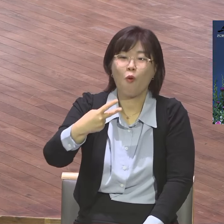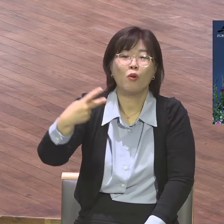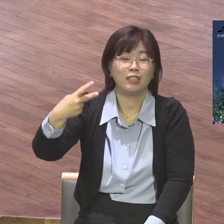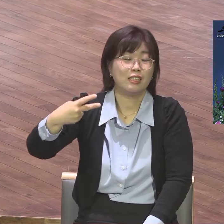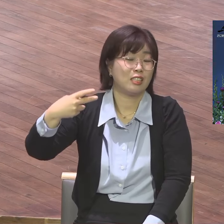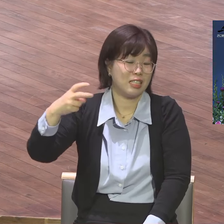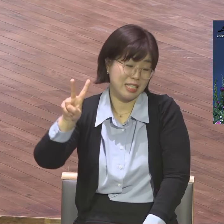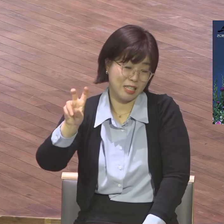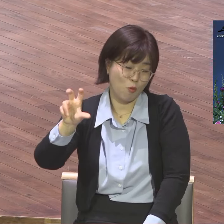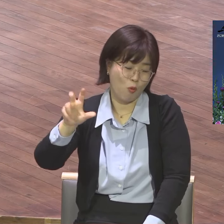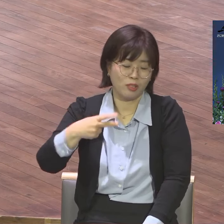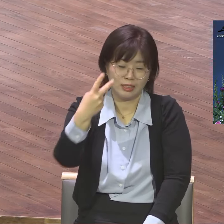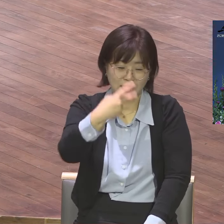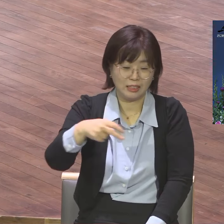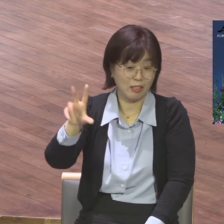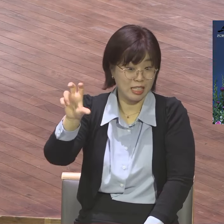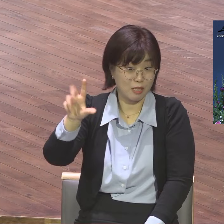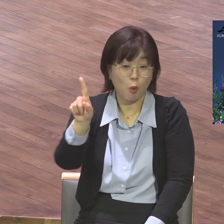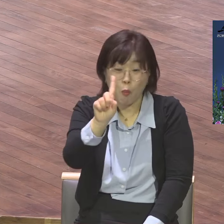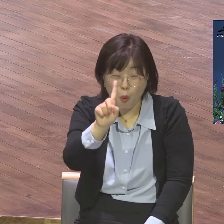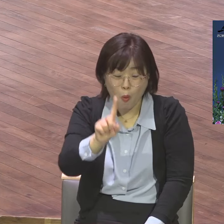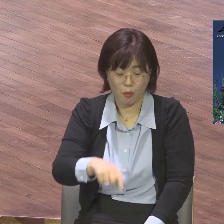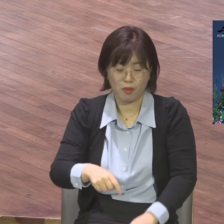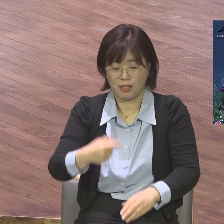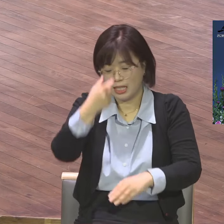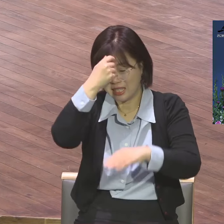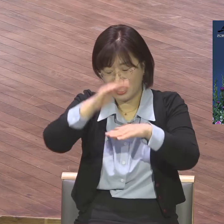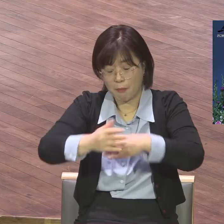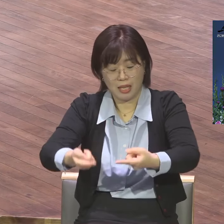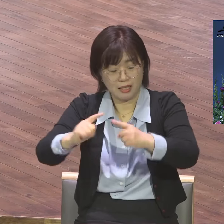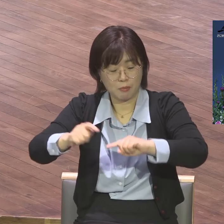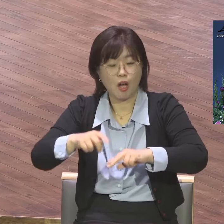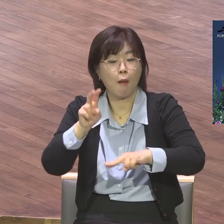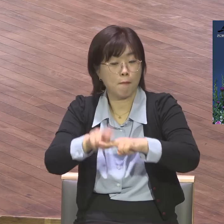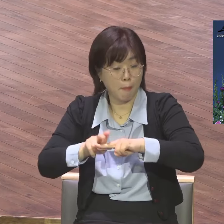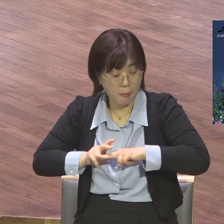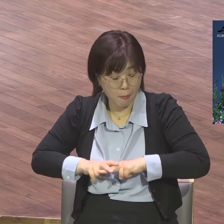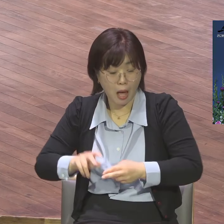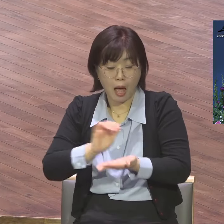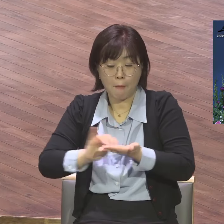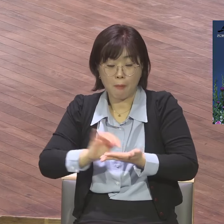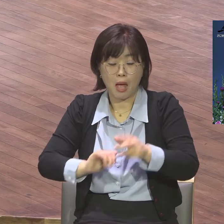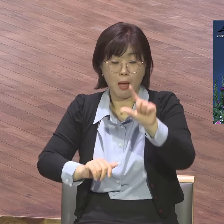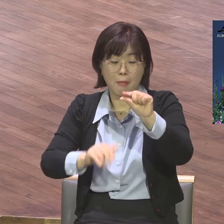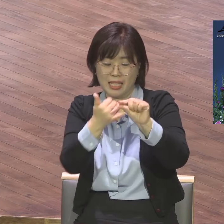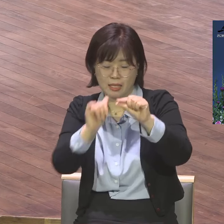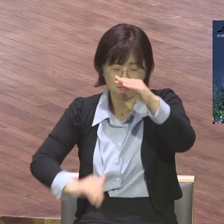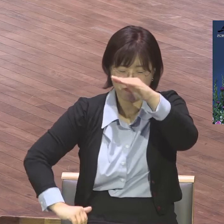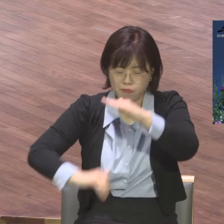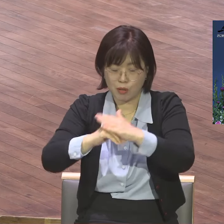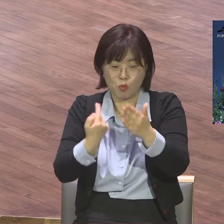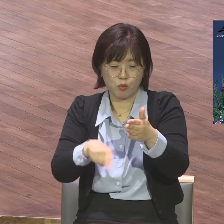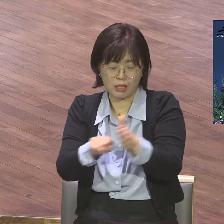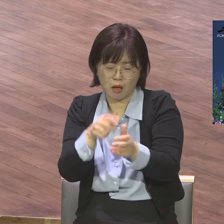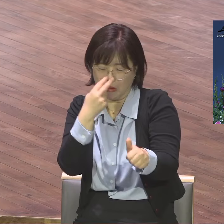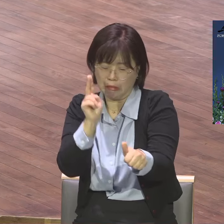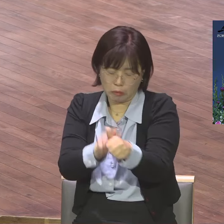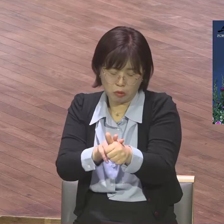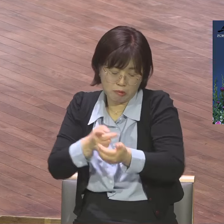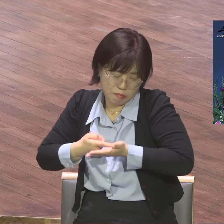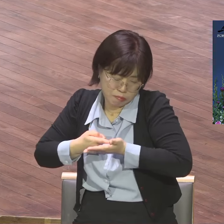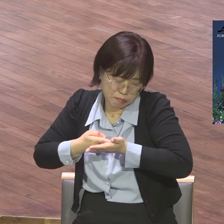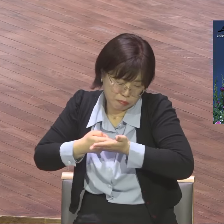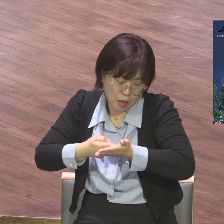강단의 언약을 붙잡고 영적 무브먼트를 일으켜서 교회와 지역과 이산들 하나 살리고 골육의